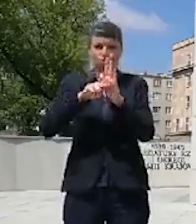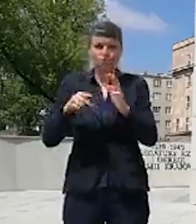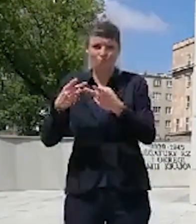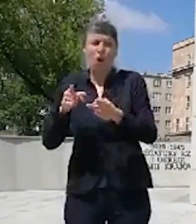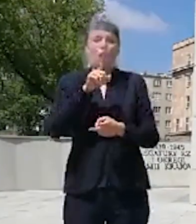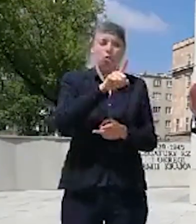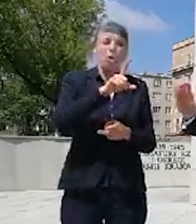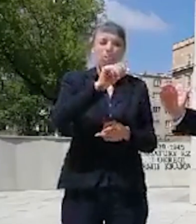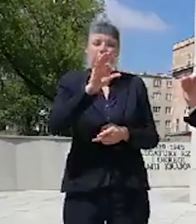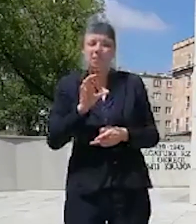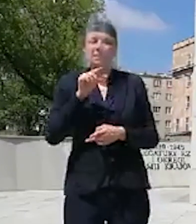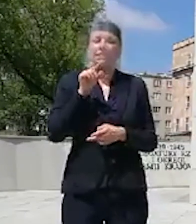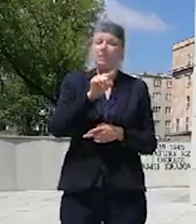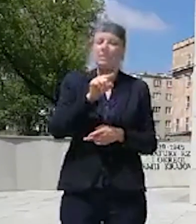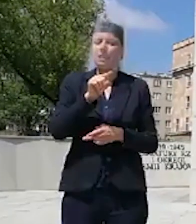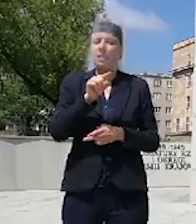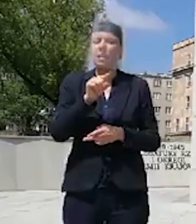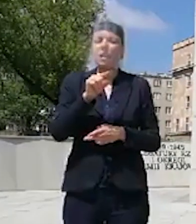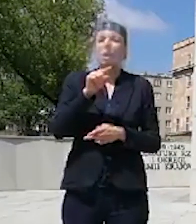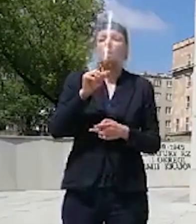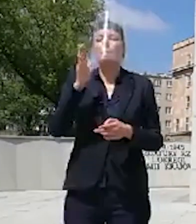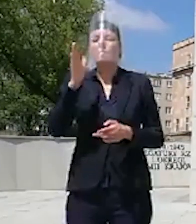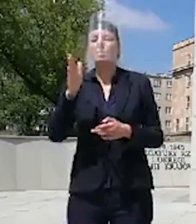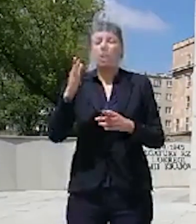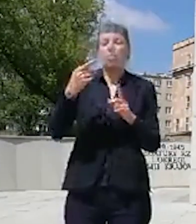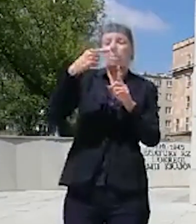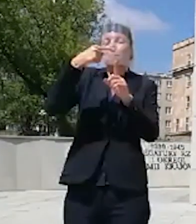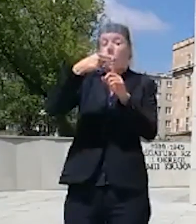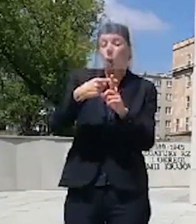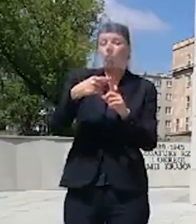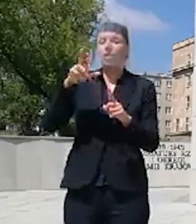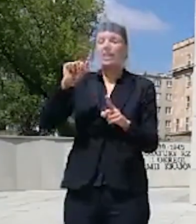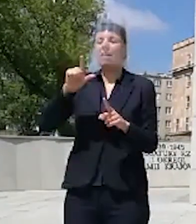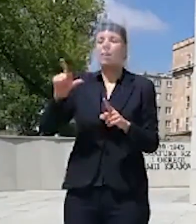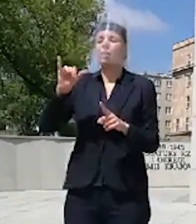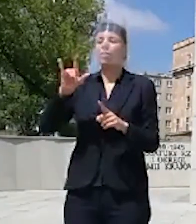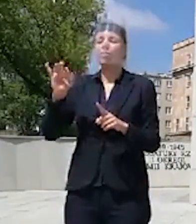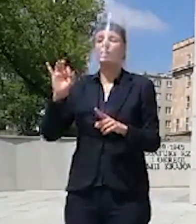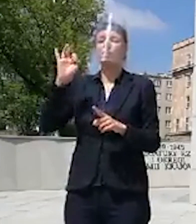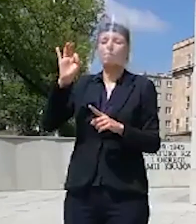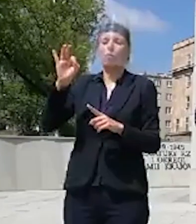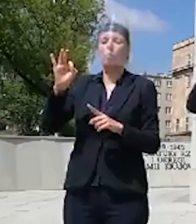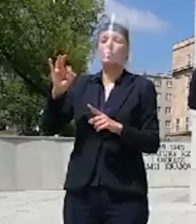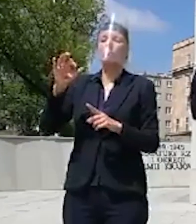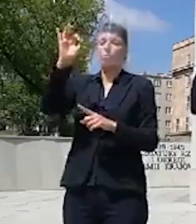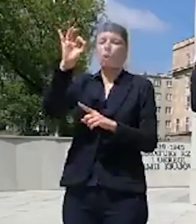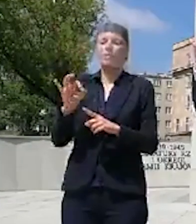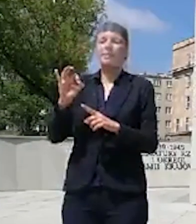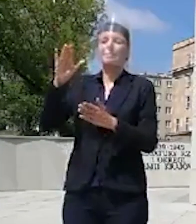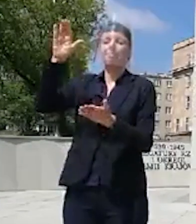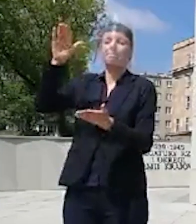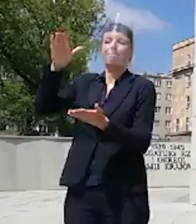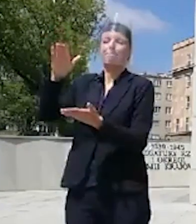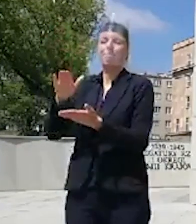epidemiologicznym, wypłaszczyła się fala poparcia dla Rafała Trzaskowskiego. Ale z drugiej strony ryzykuje, że Andrzej Duda, nawet podmieniony na